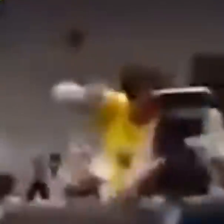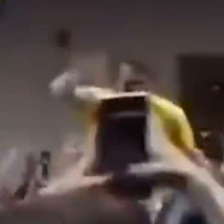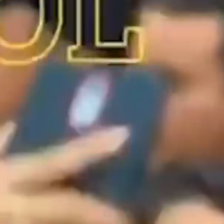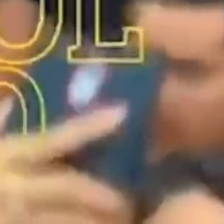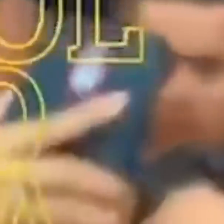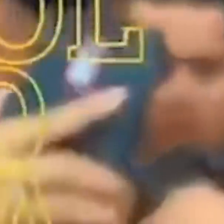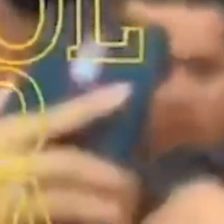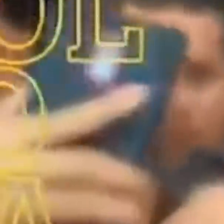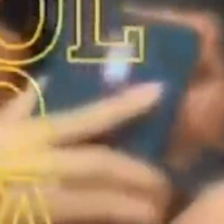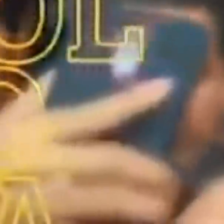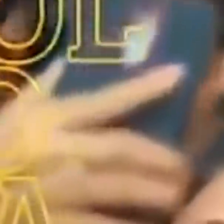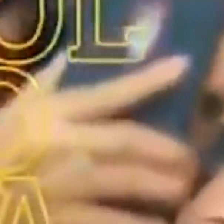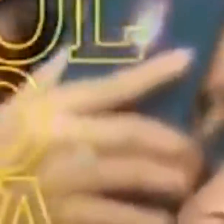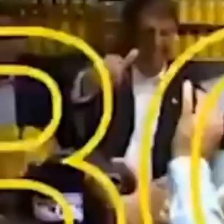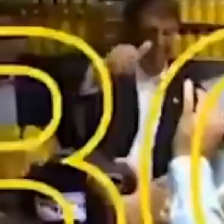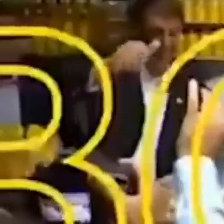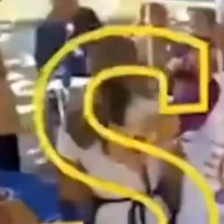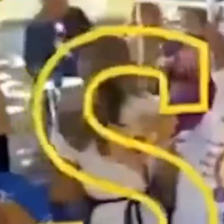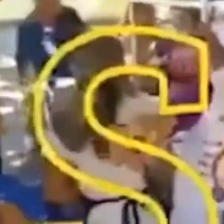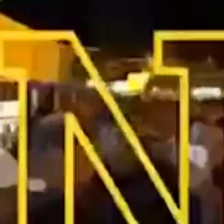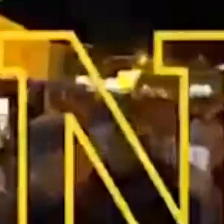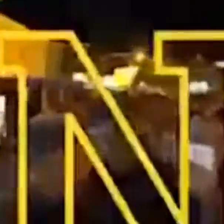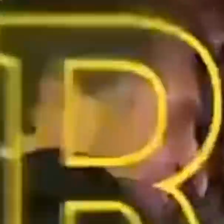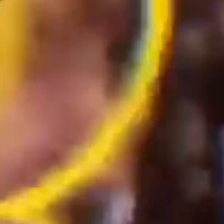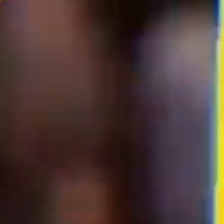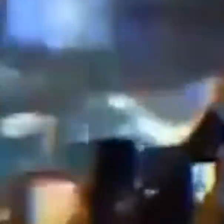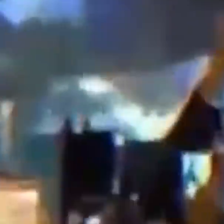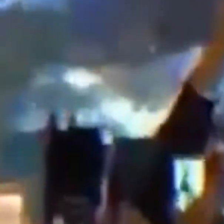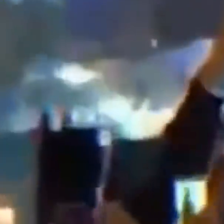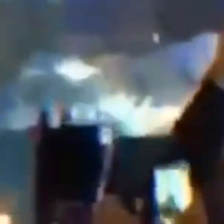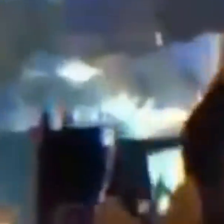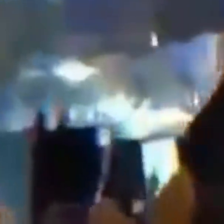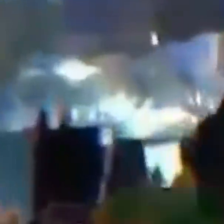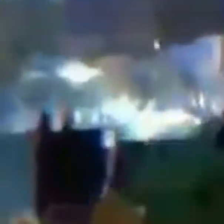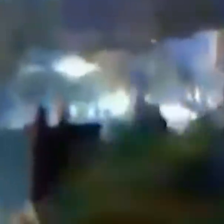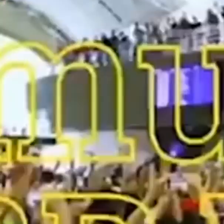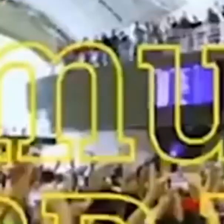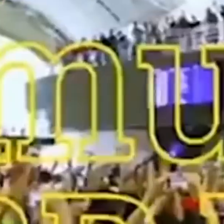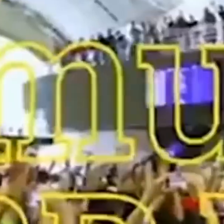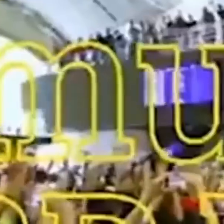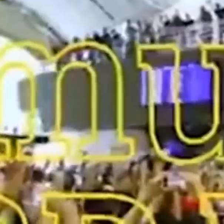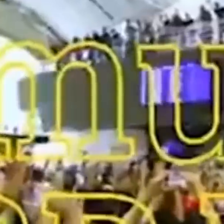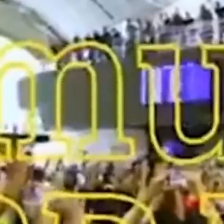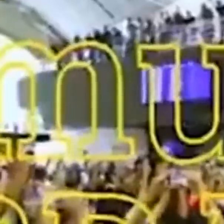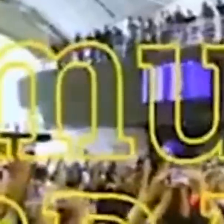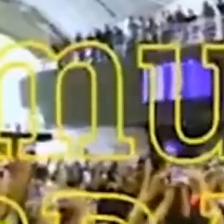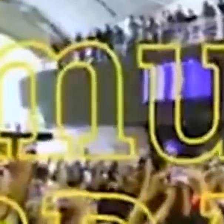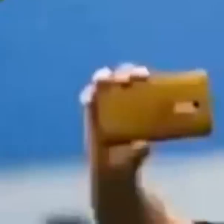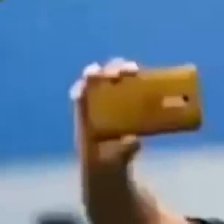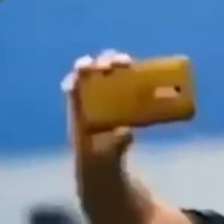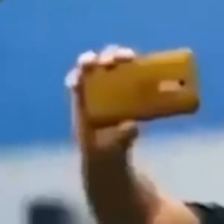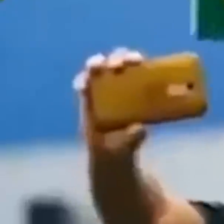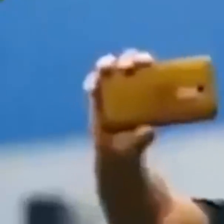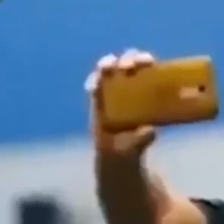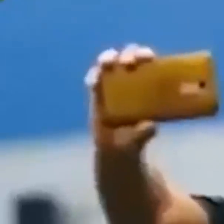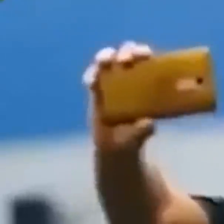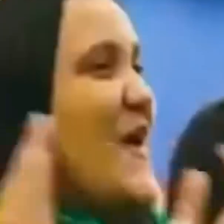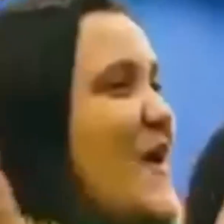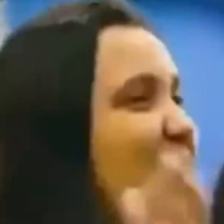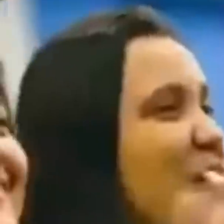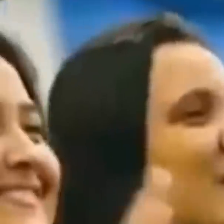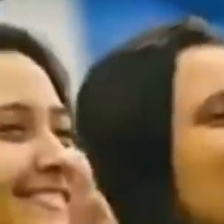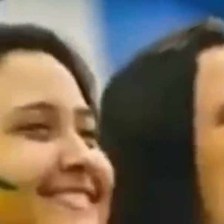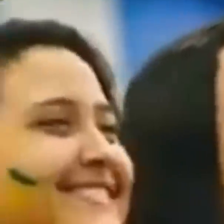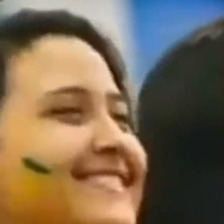Rondônia, todo mundo é que eu também sou, é o mundo todo. Azul, branco, amarelo e verde é